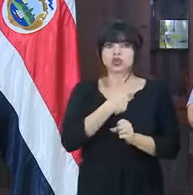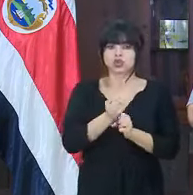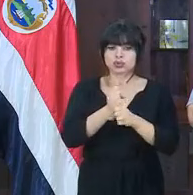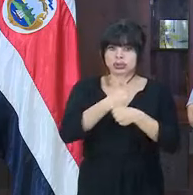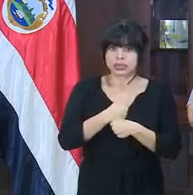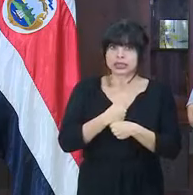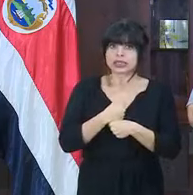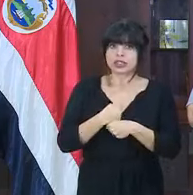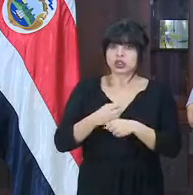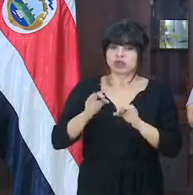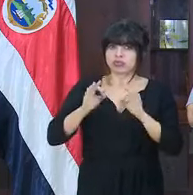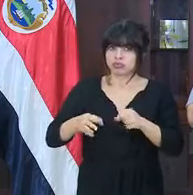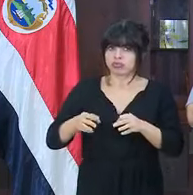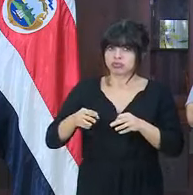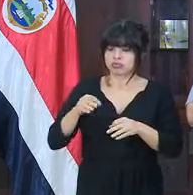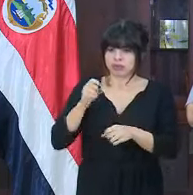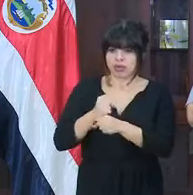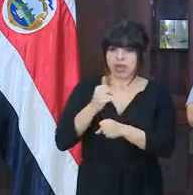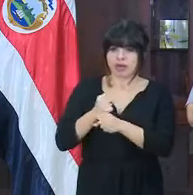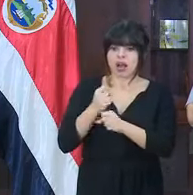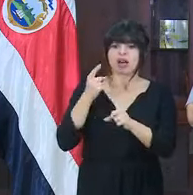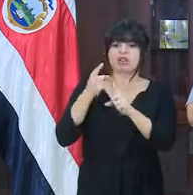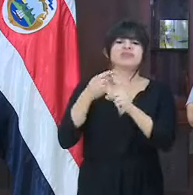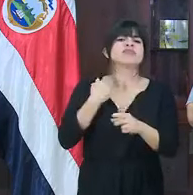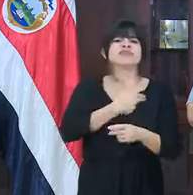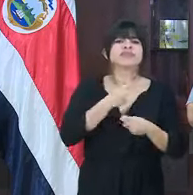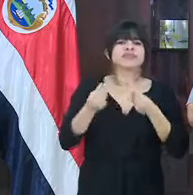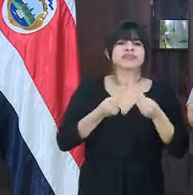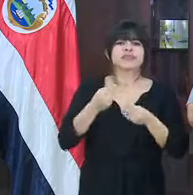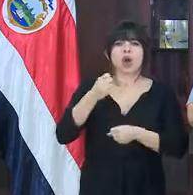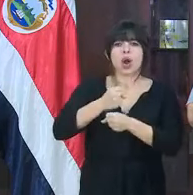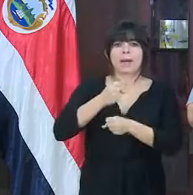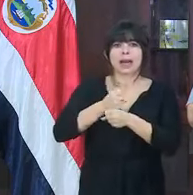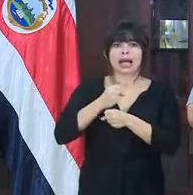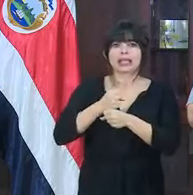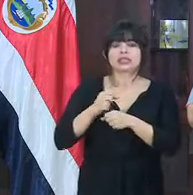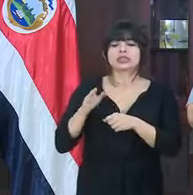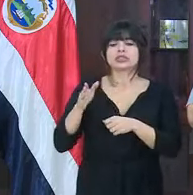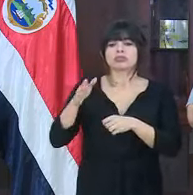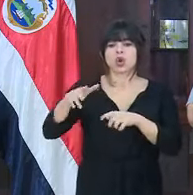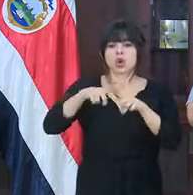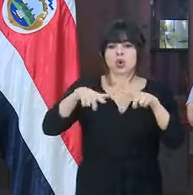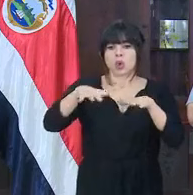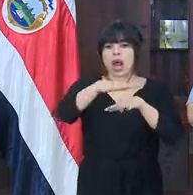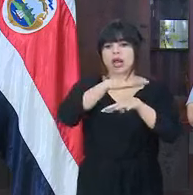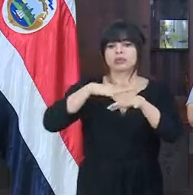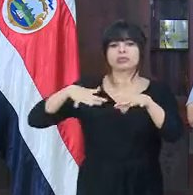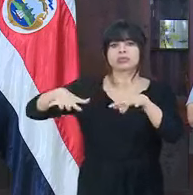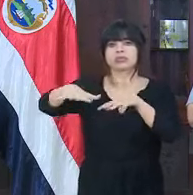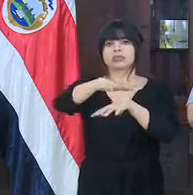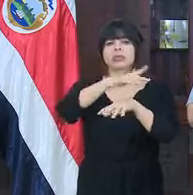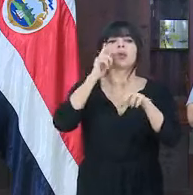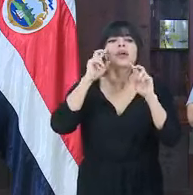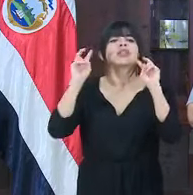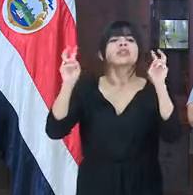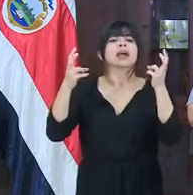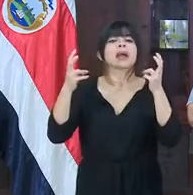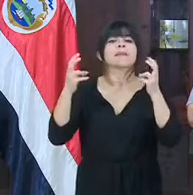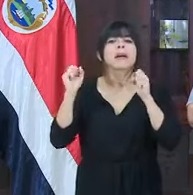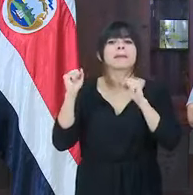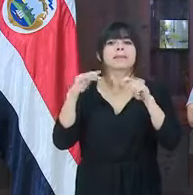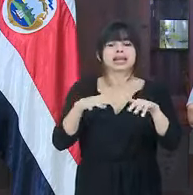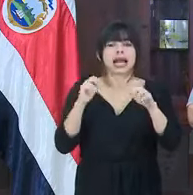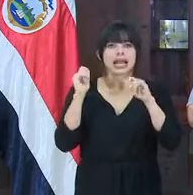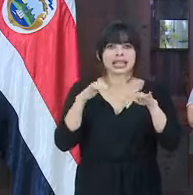medidas contundentes en esa línea, donde realizamos operaciones en los alrededores de este lugar, en el tema de la